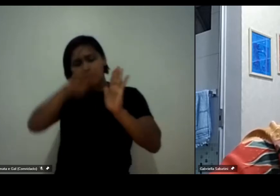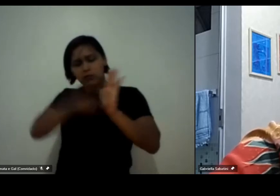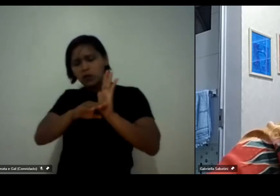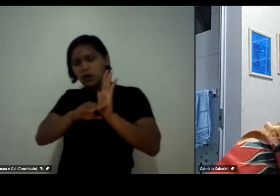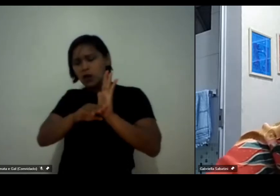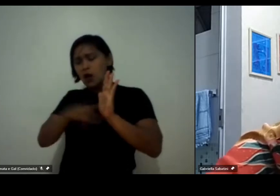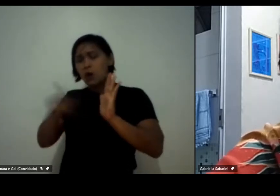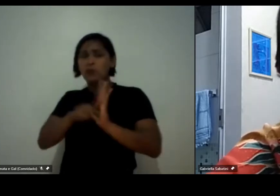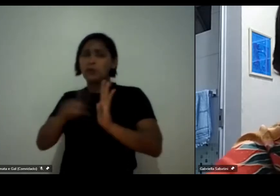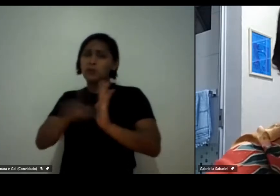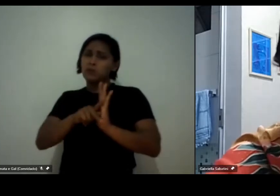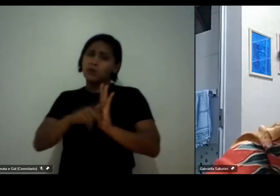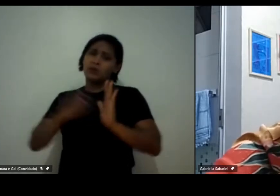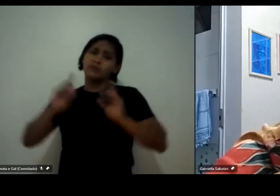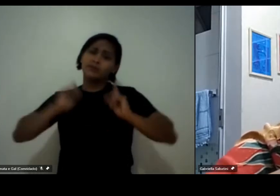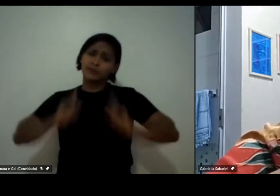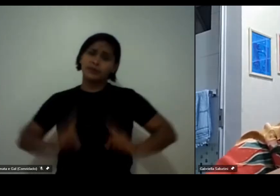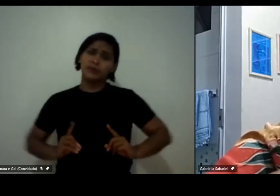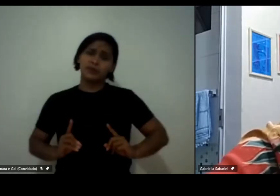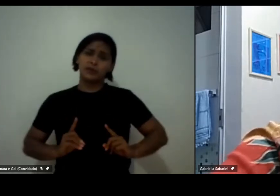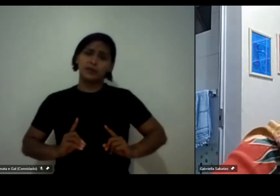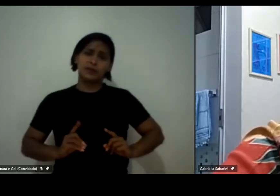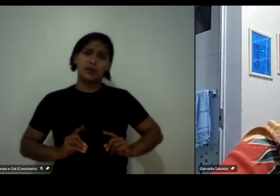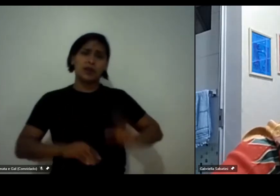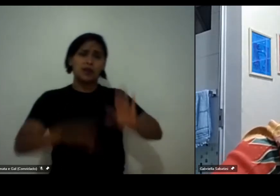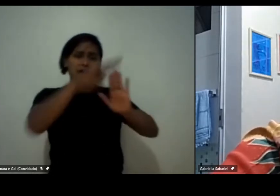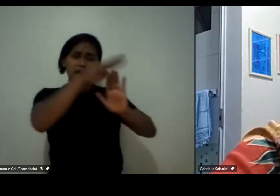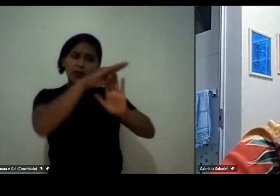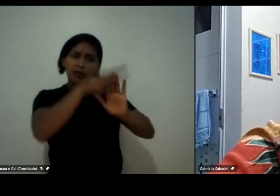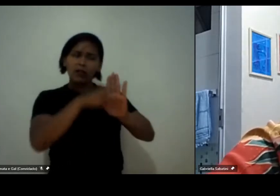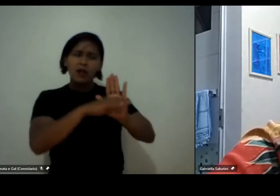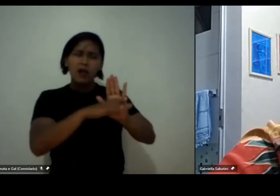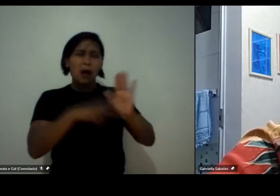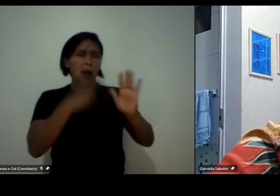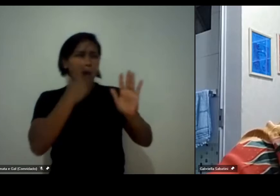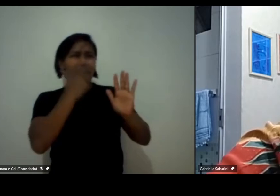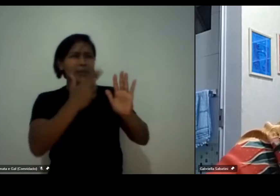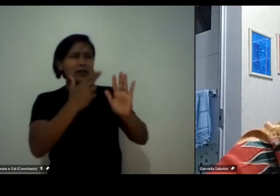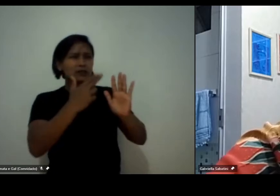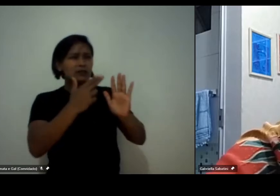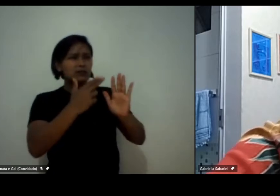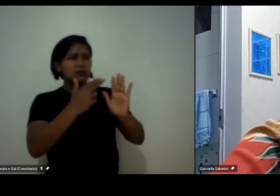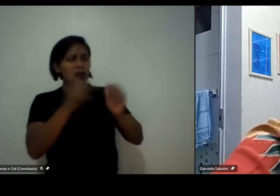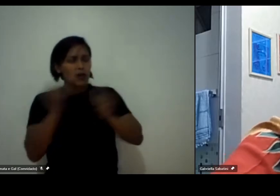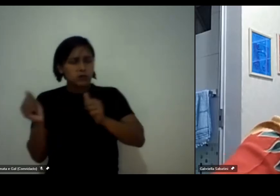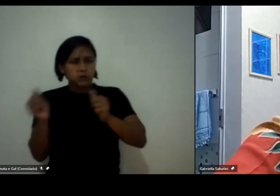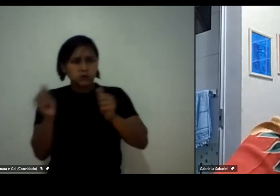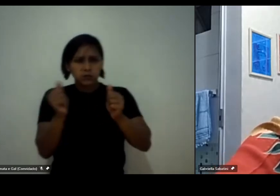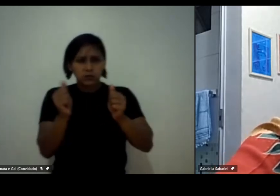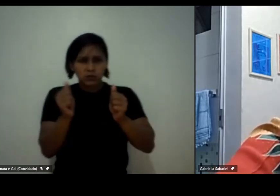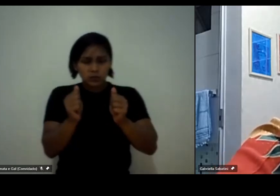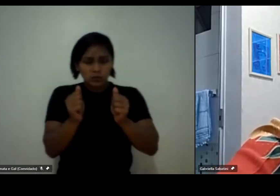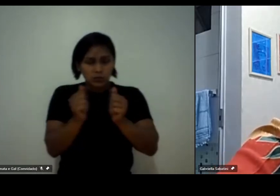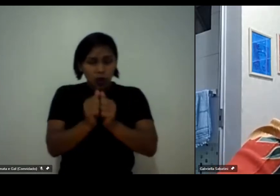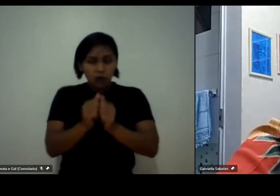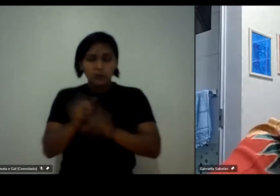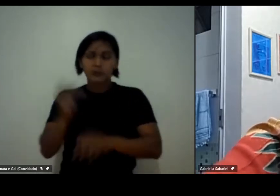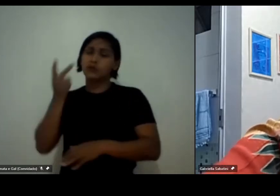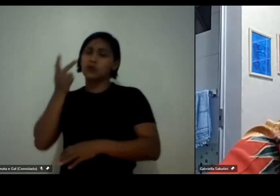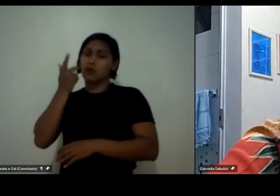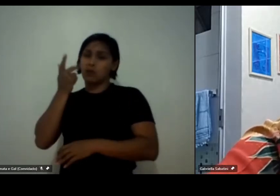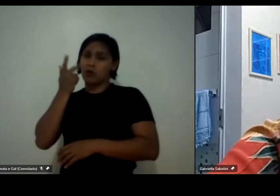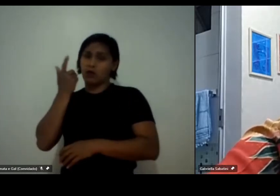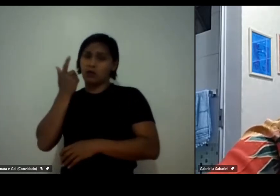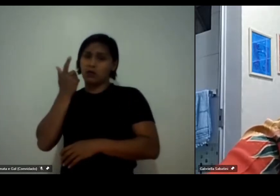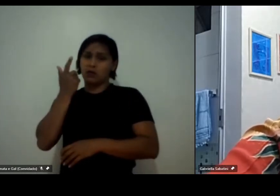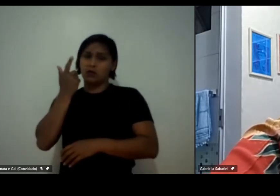outros. O principal critério dessa classificação parece ser o quão próximo elas estão da normalidade.